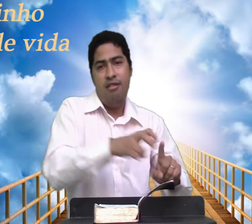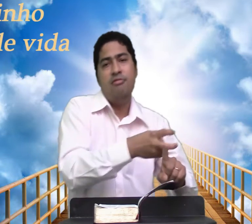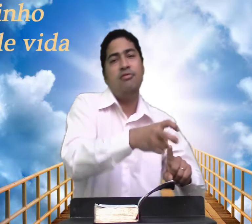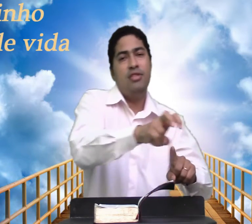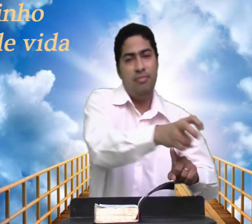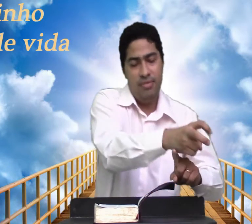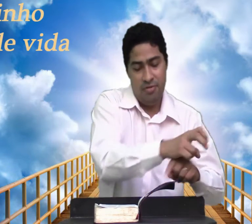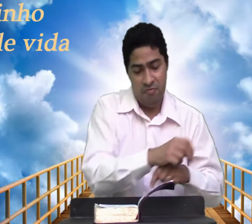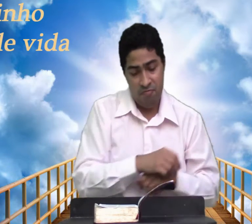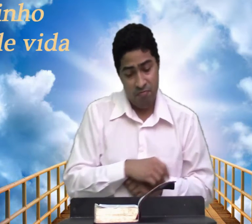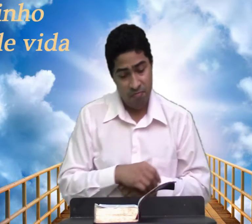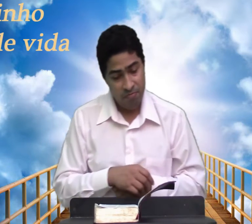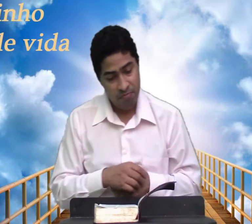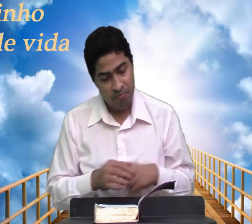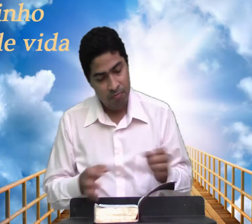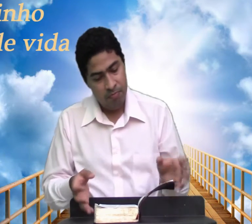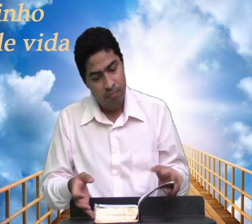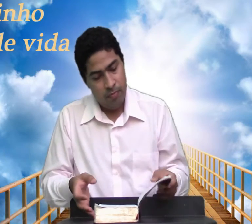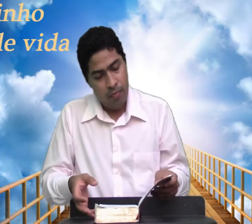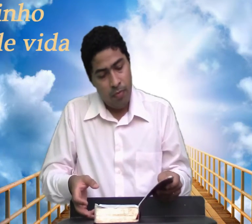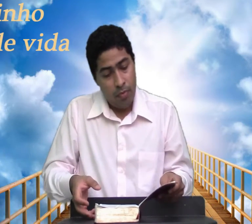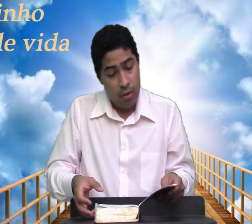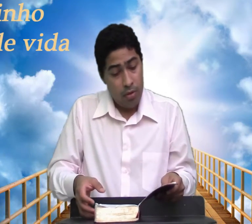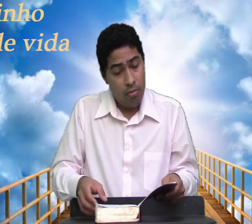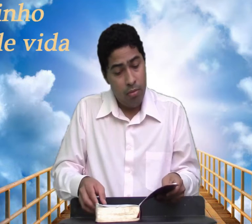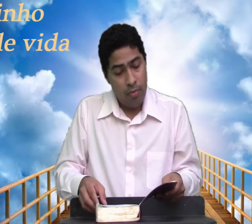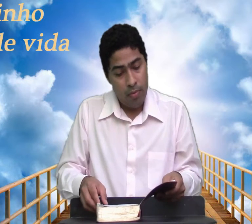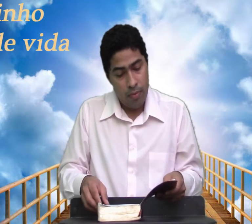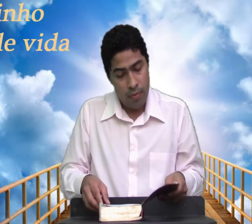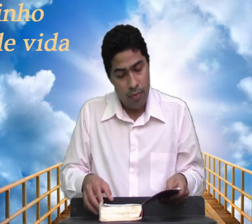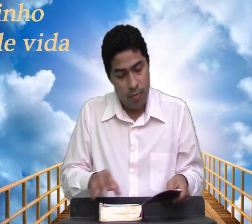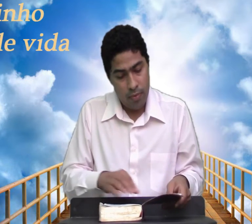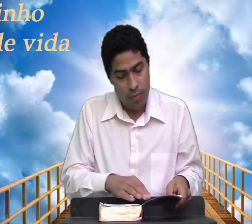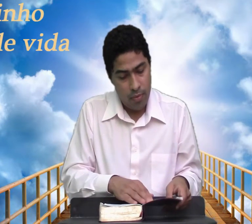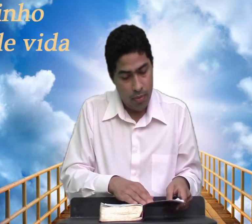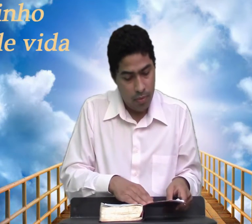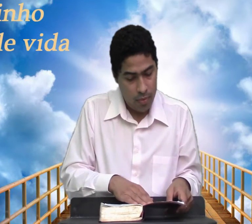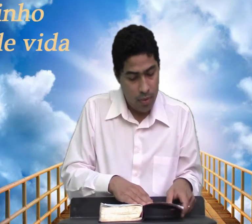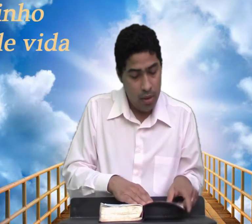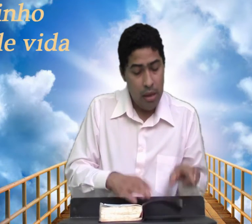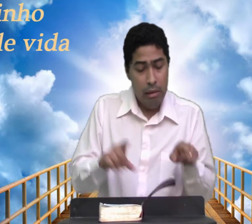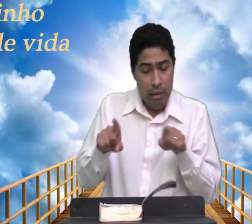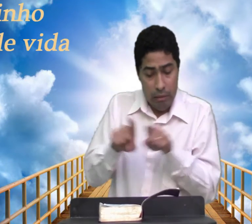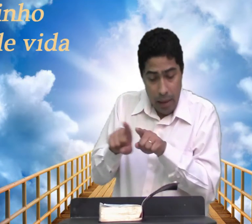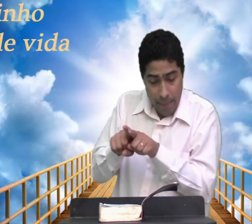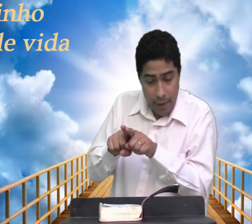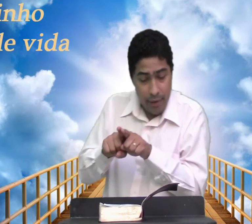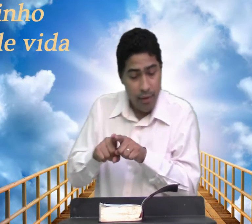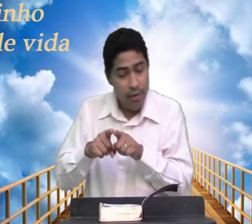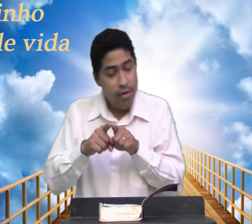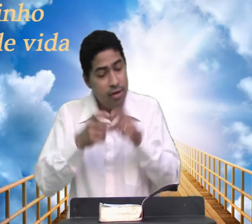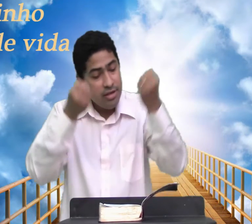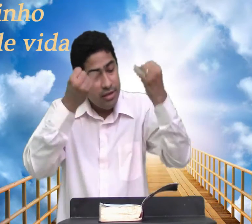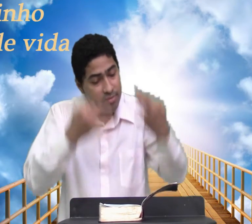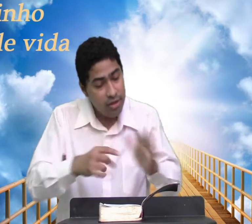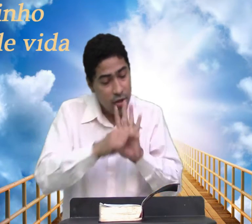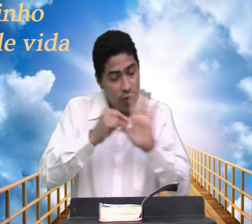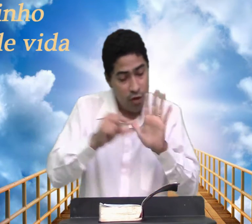serpente, que viria o Messias. Também nos explica, nos versículos